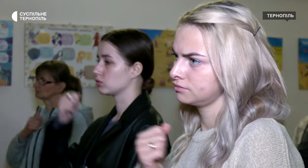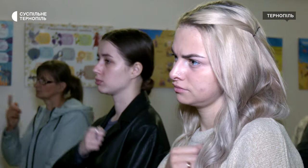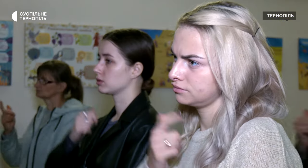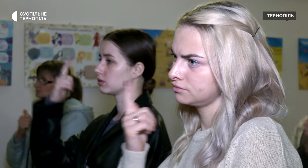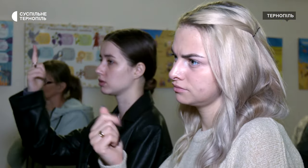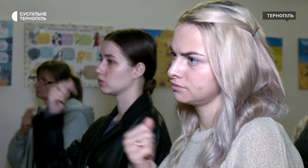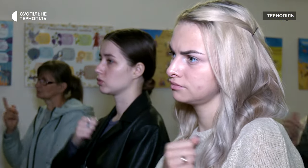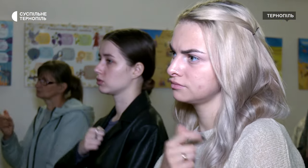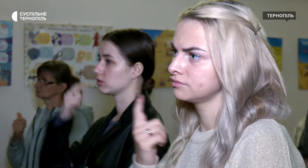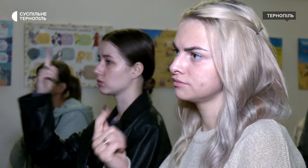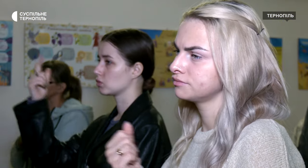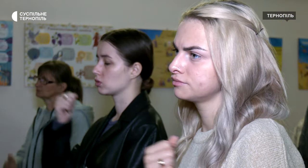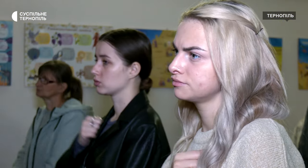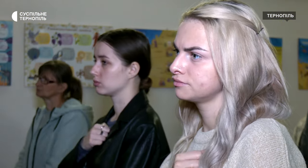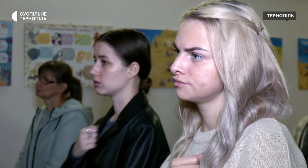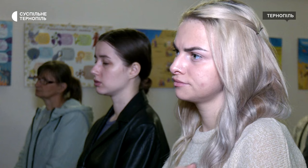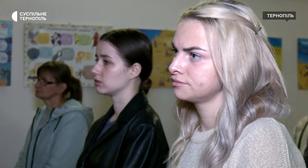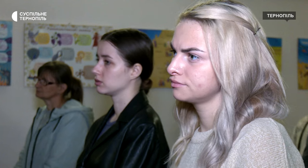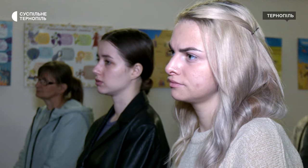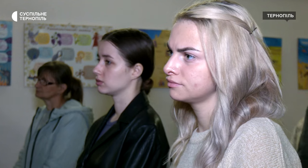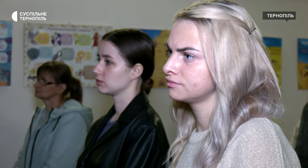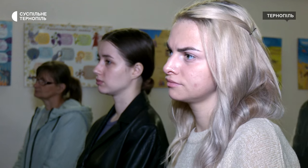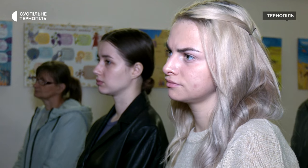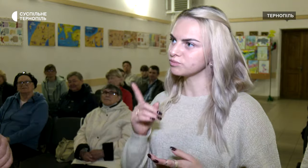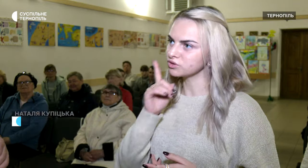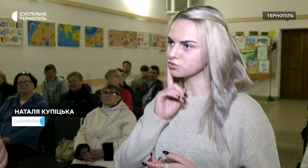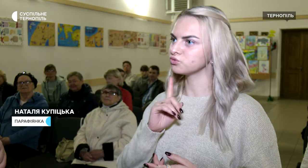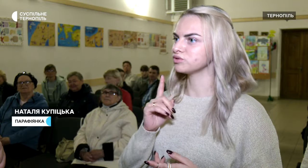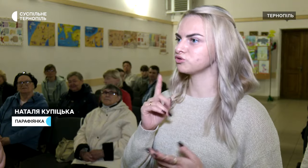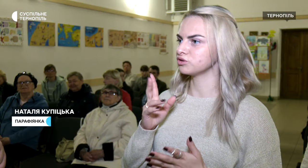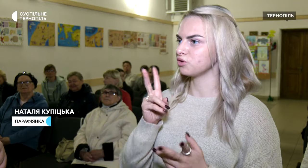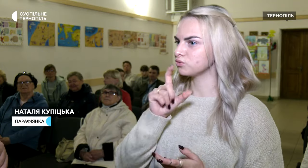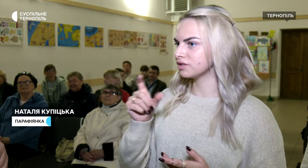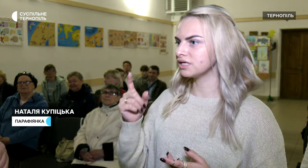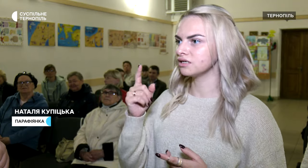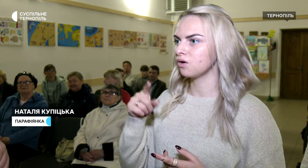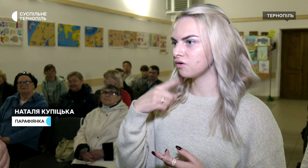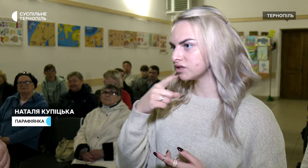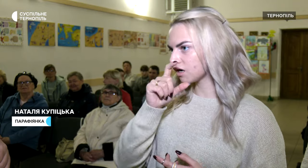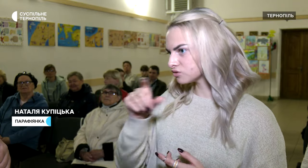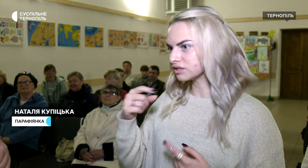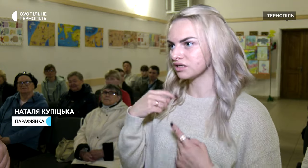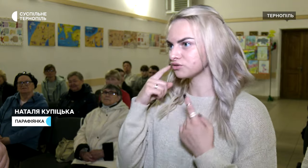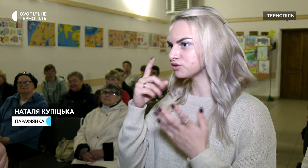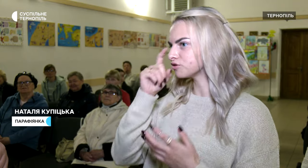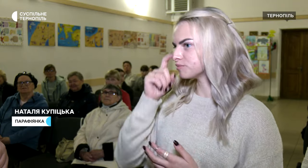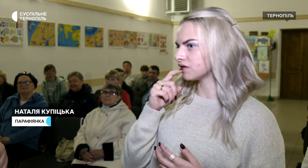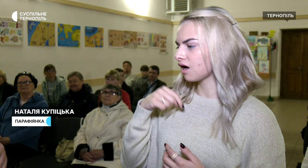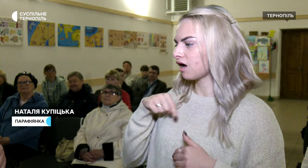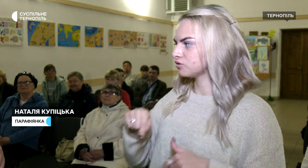Купіцька. Жінка каже, втратила слух в дитинстві, коли захворіла. Нам тут зручно, де люди, які чують, а серед них ми, які не чуємо,